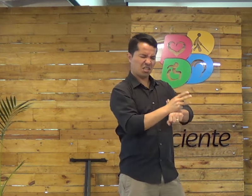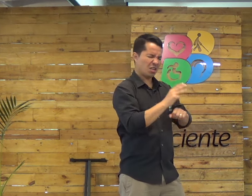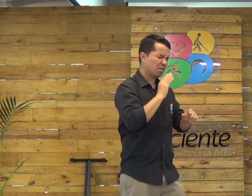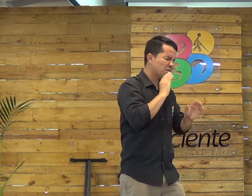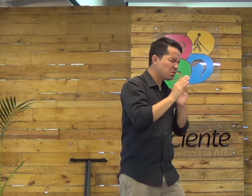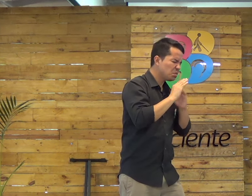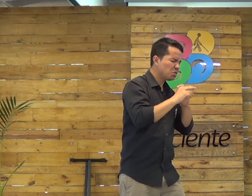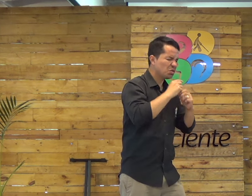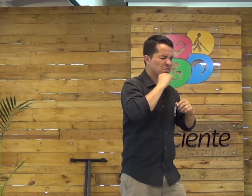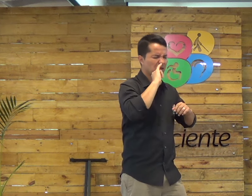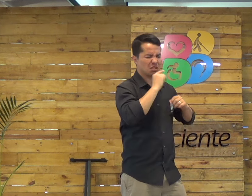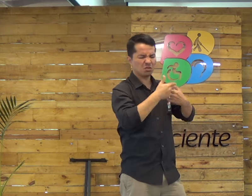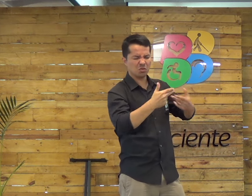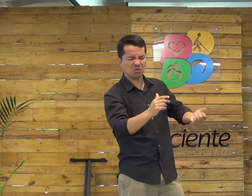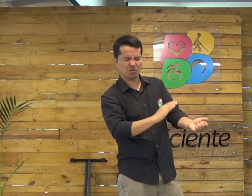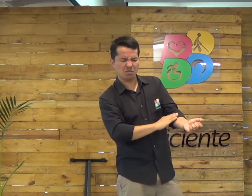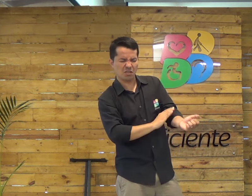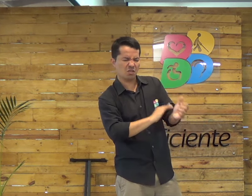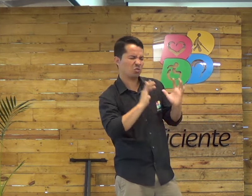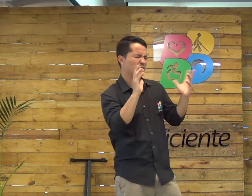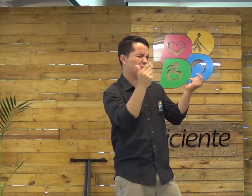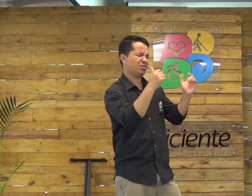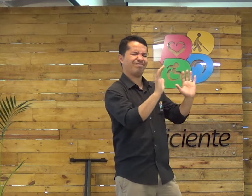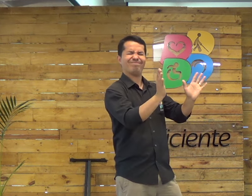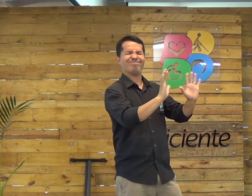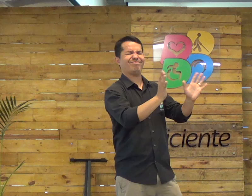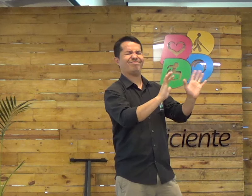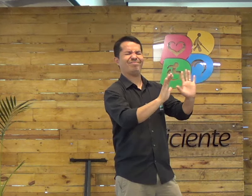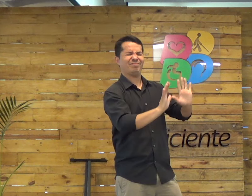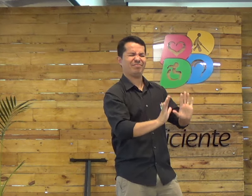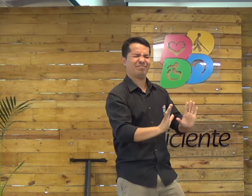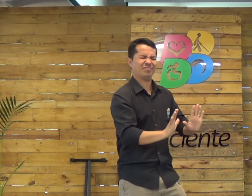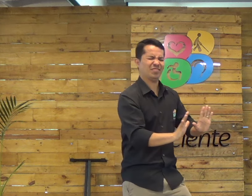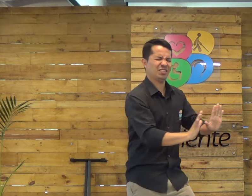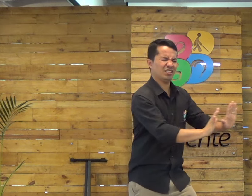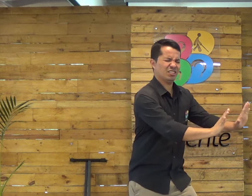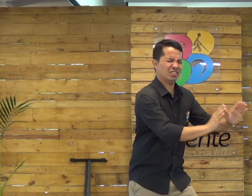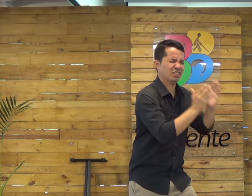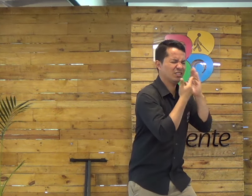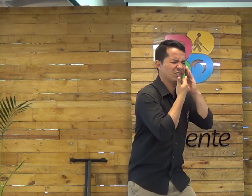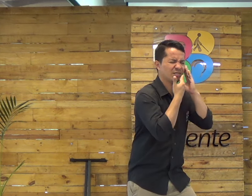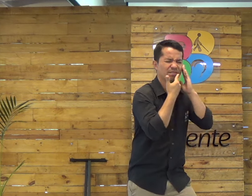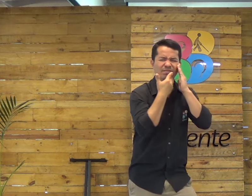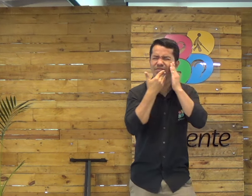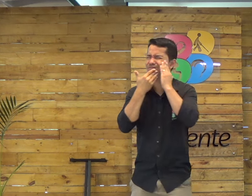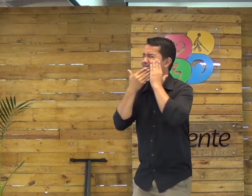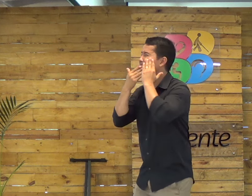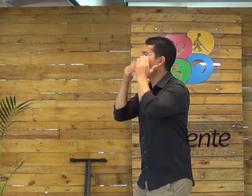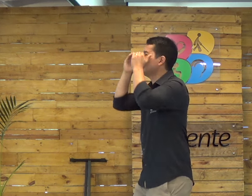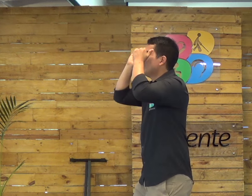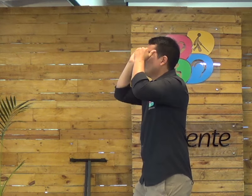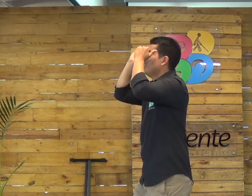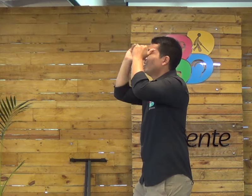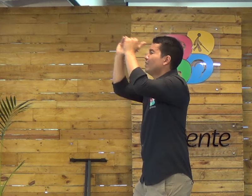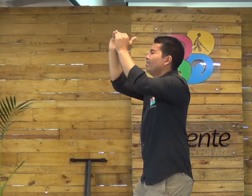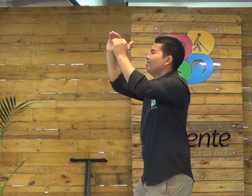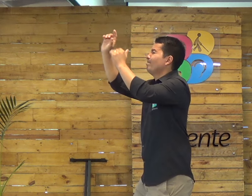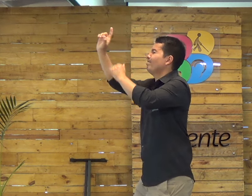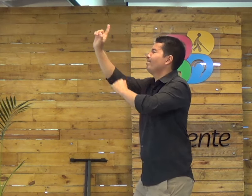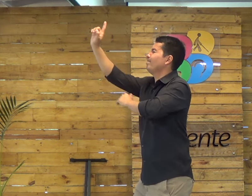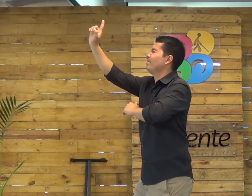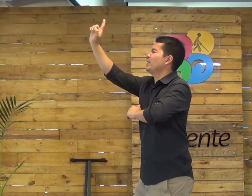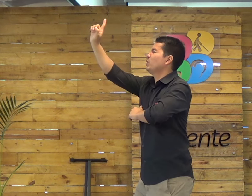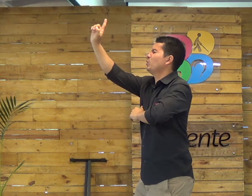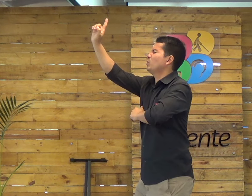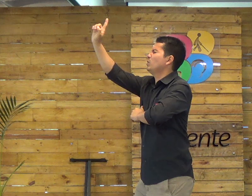outras coisas do mundo, ou WhatsApp, ou Facebook, ou em bebê, todos isso não. Deixar todas as coisas de lado e